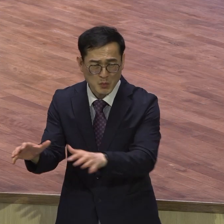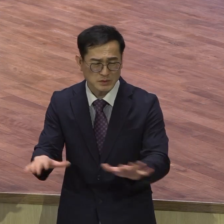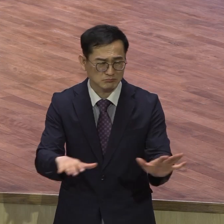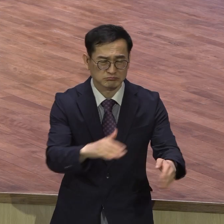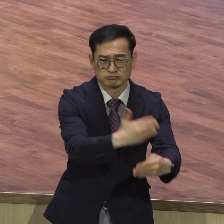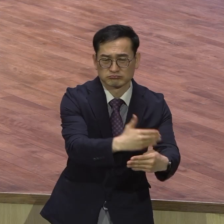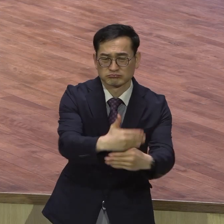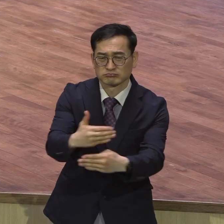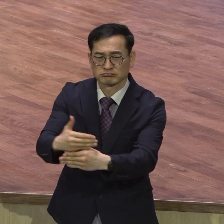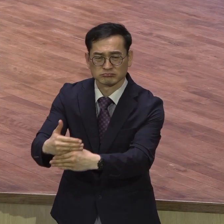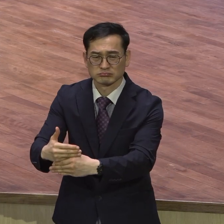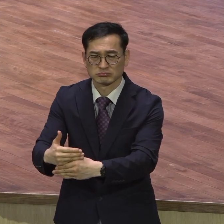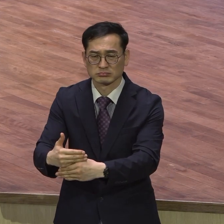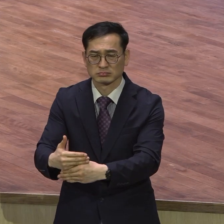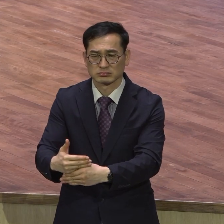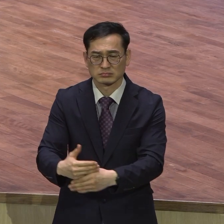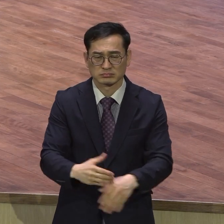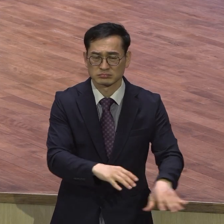이런 일이 없었어요.